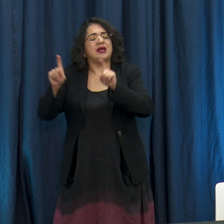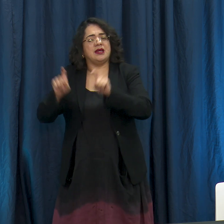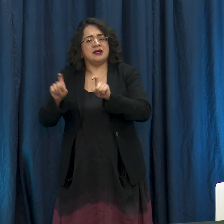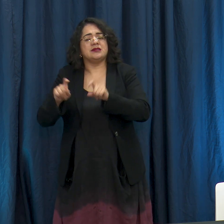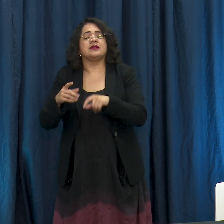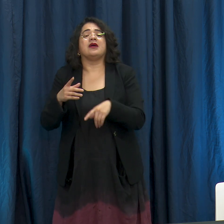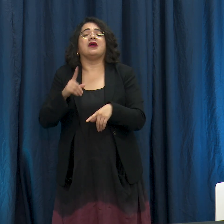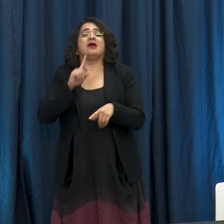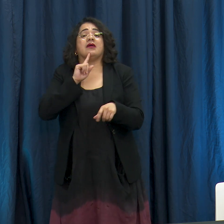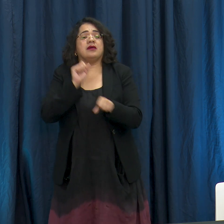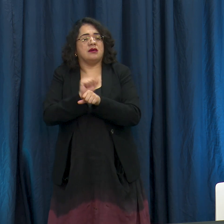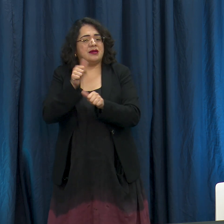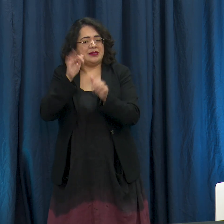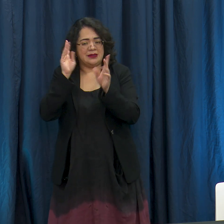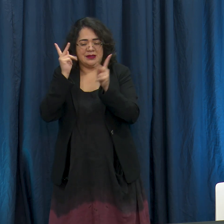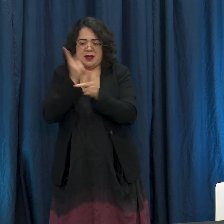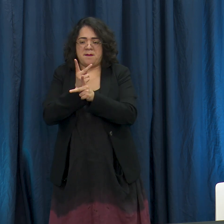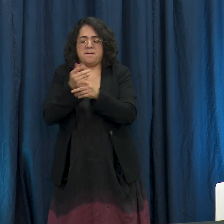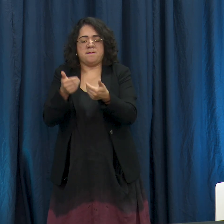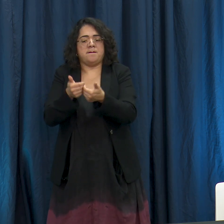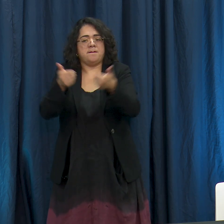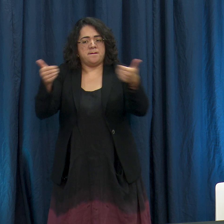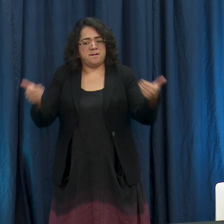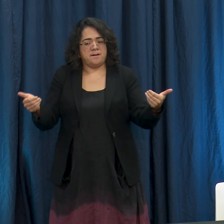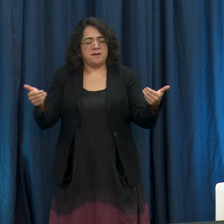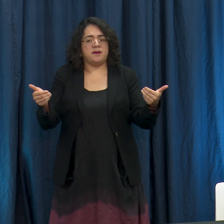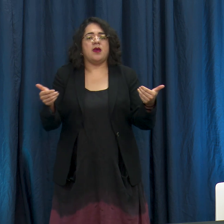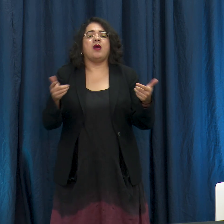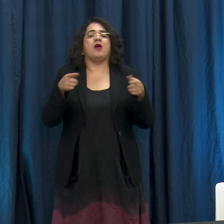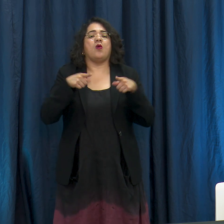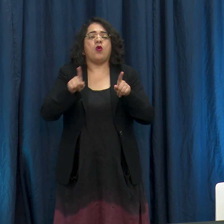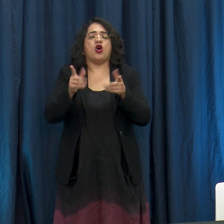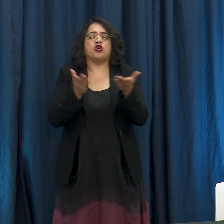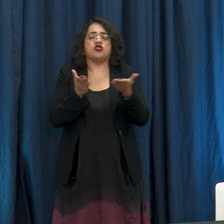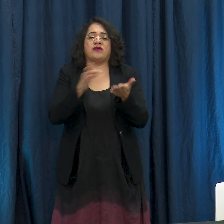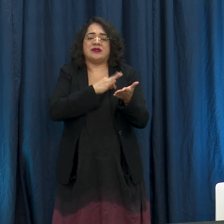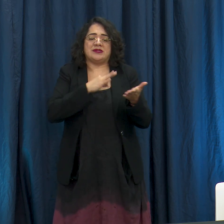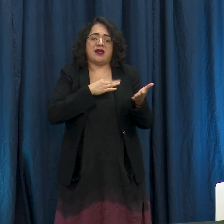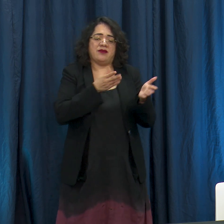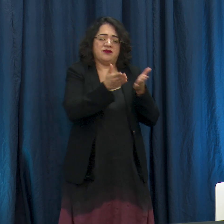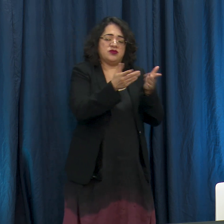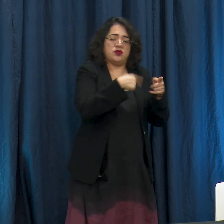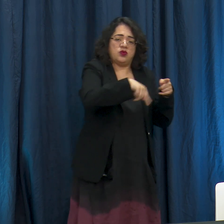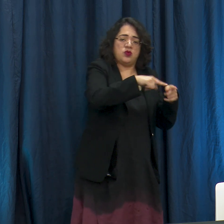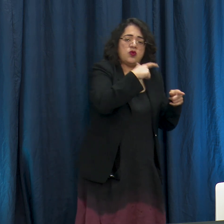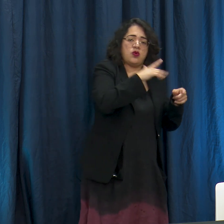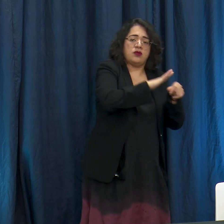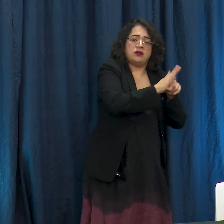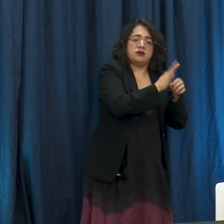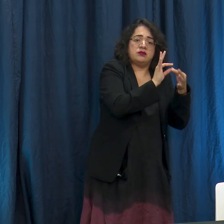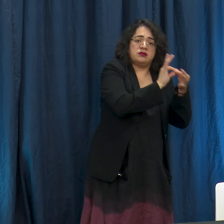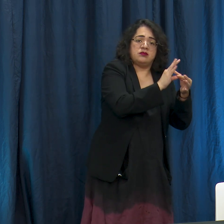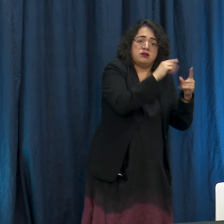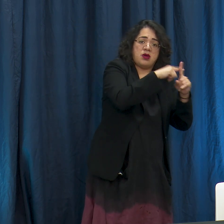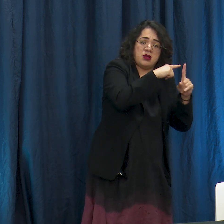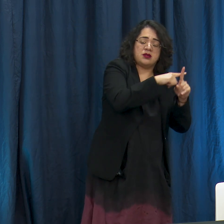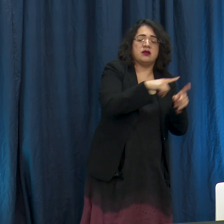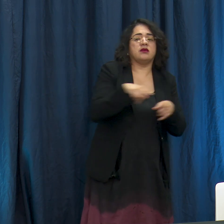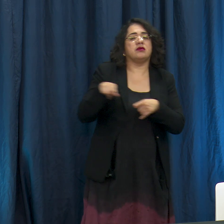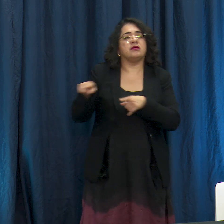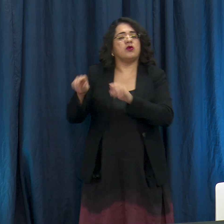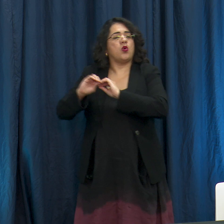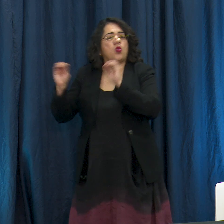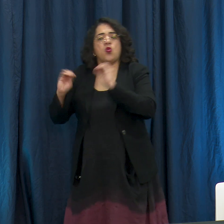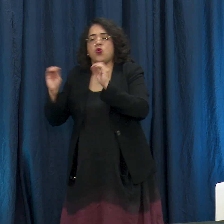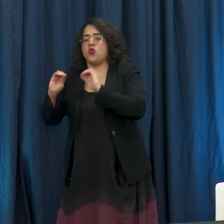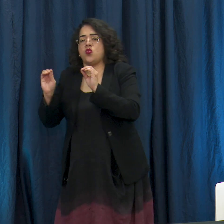los pacientes para prevenir la propagación del virus. Vamos a comenzar a compartir más detalles e